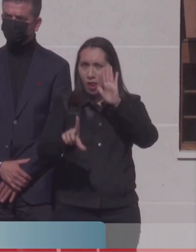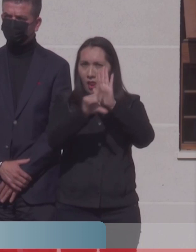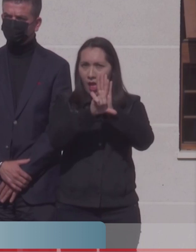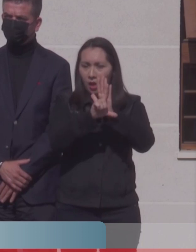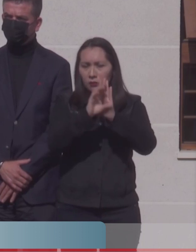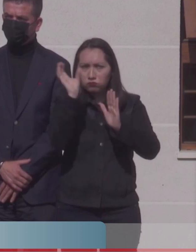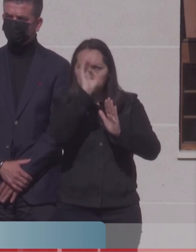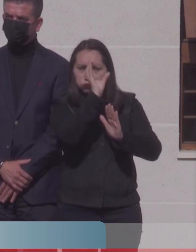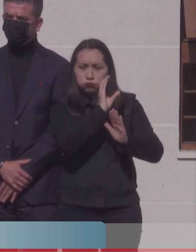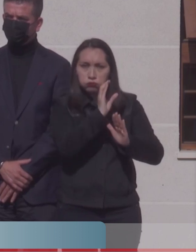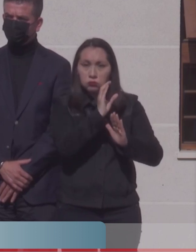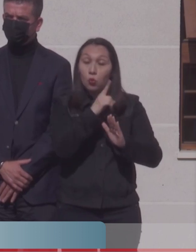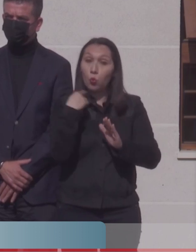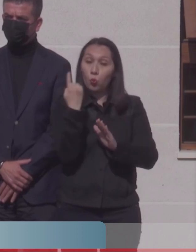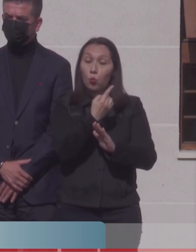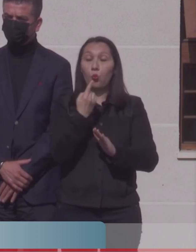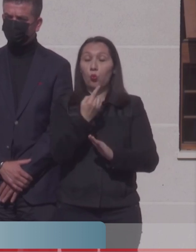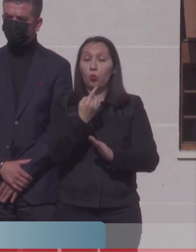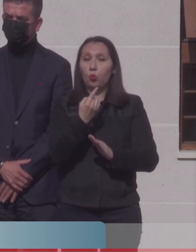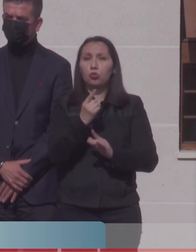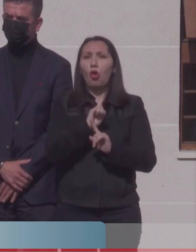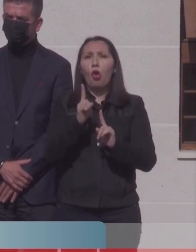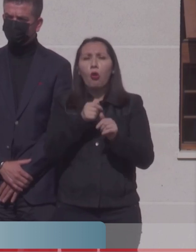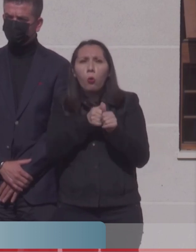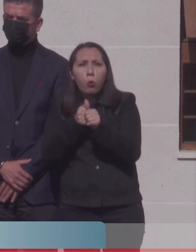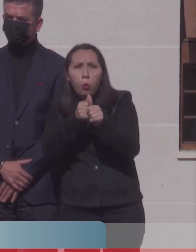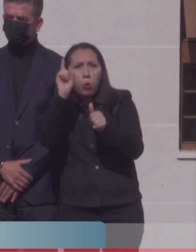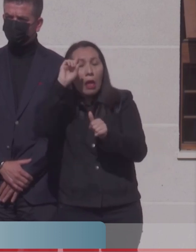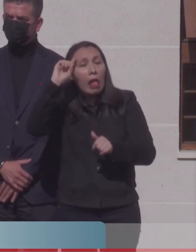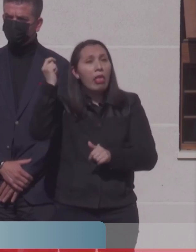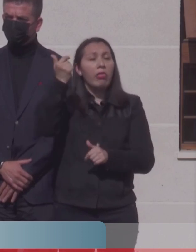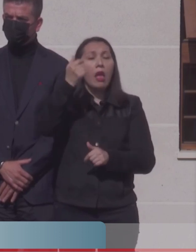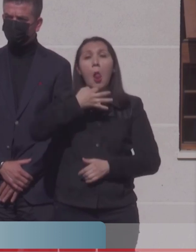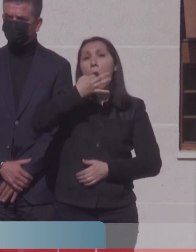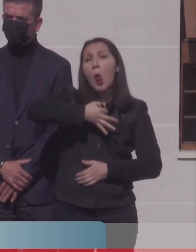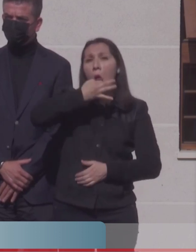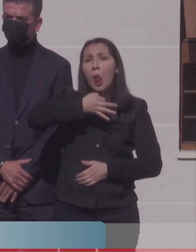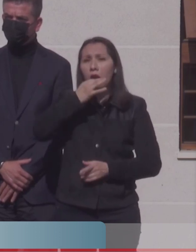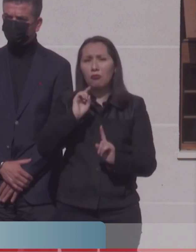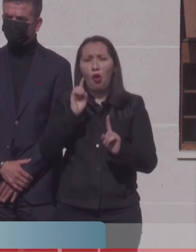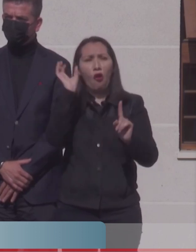la ley. Nuestro gobierno no persigue ideas ni declaraciones.